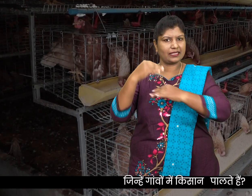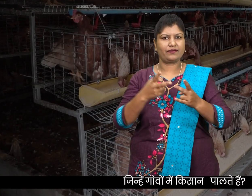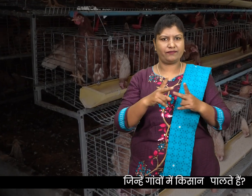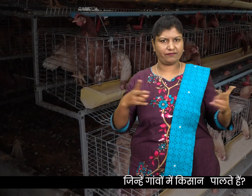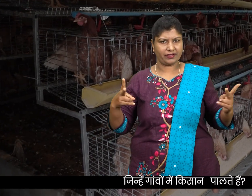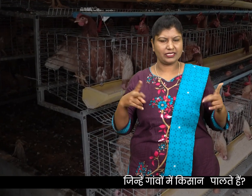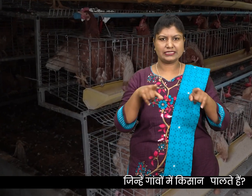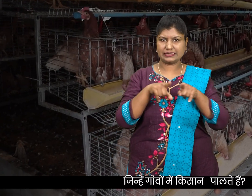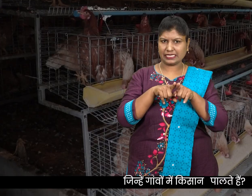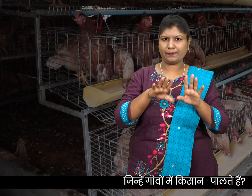जिन्हें गांवों में किसान पालते हैं?